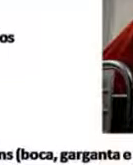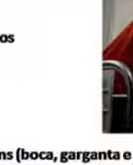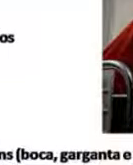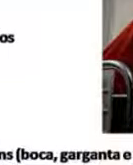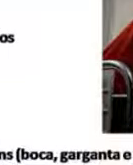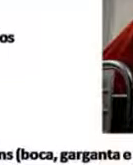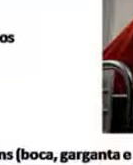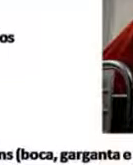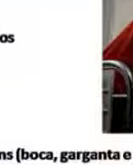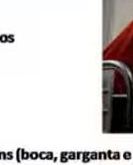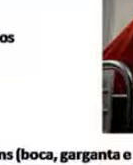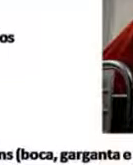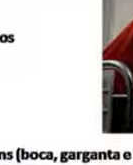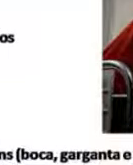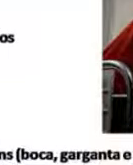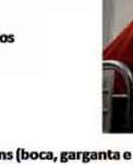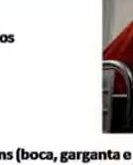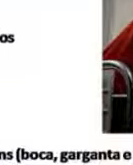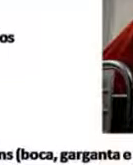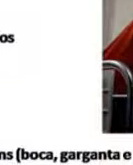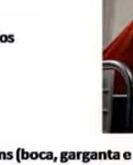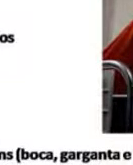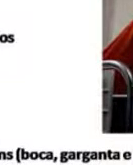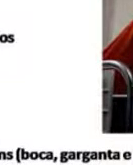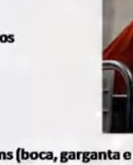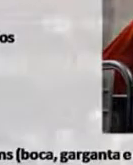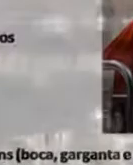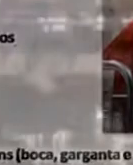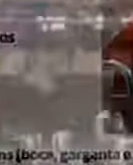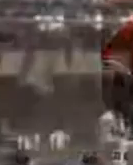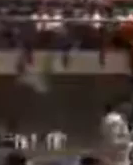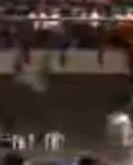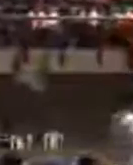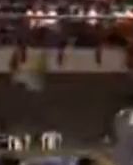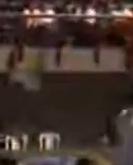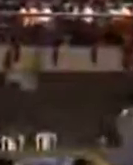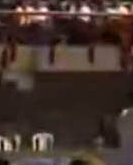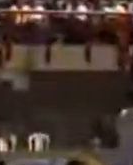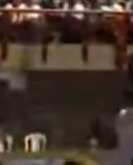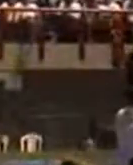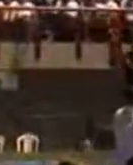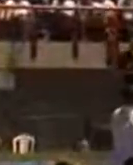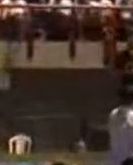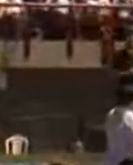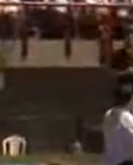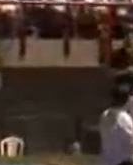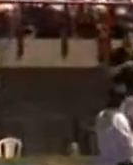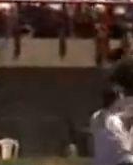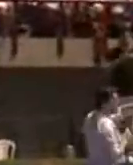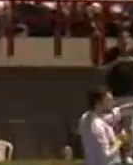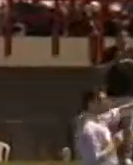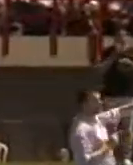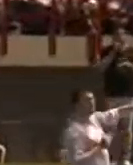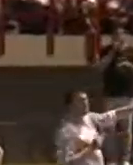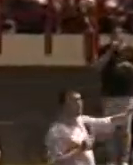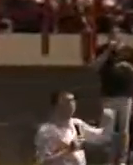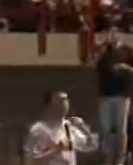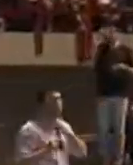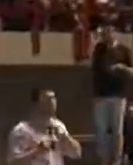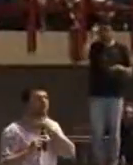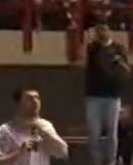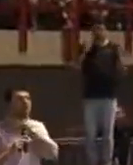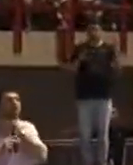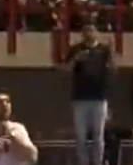iguais. Ou seja, não tem super-homem. Não tem aquele que resiste mais ou menos. Tá bom? Então na categoria A, a pessoa não sente